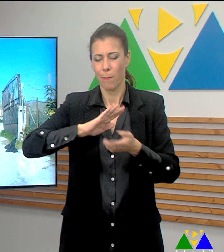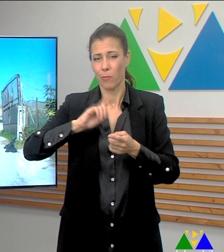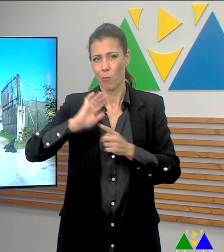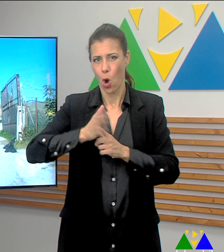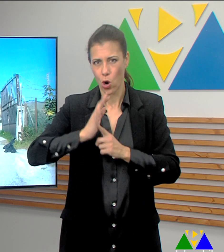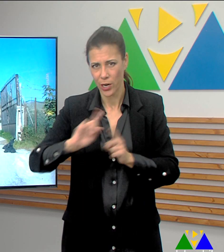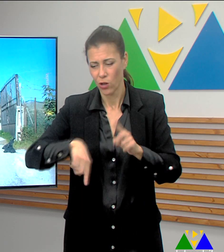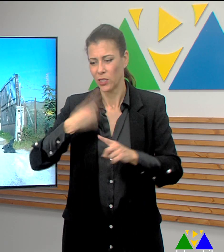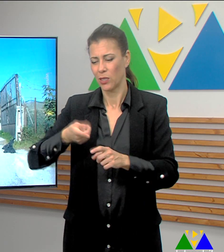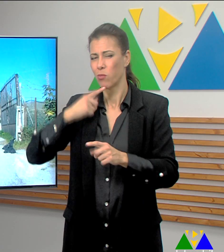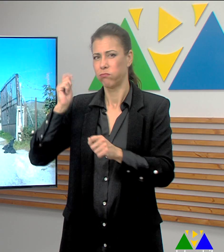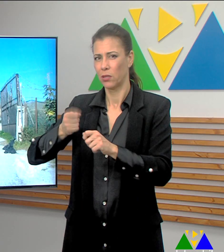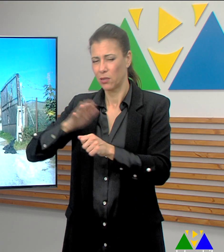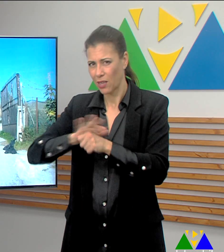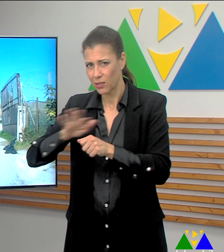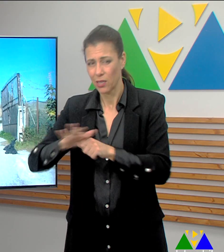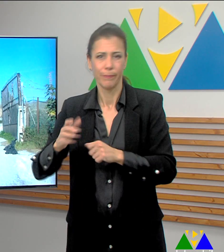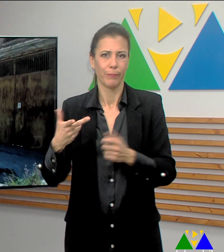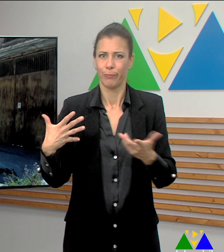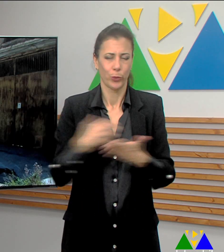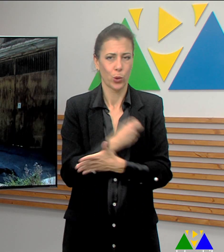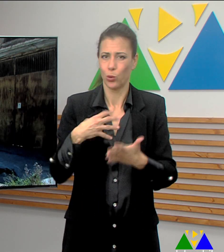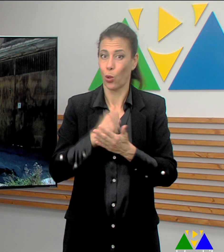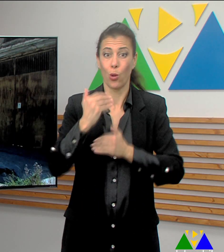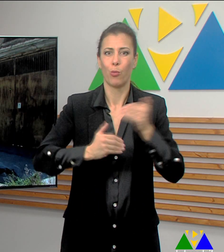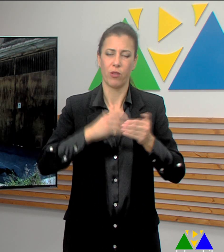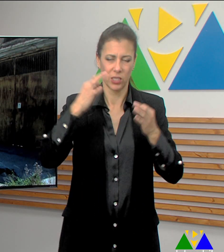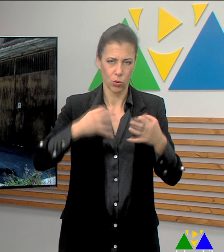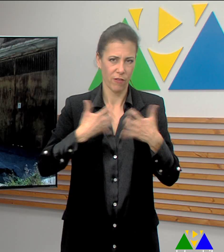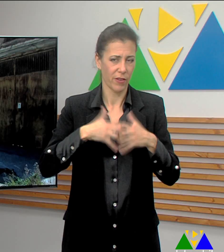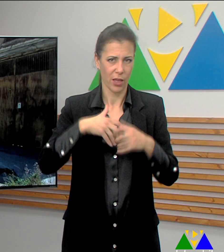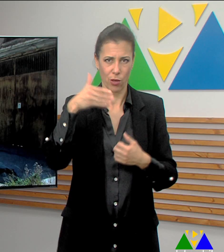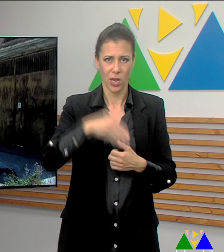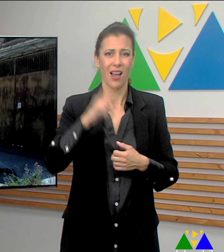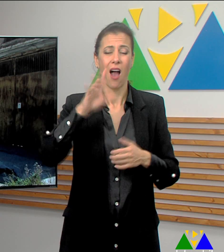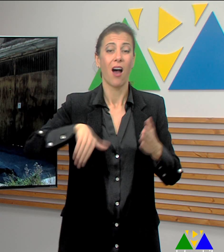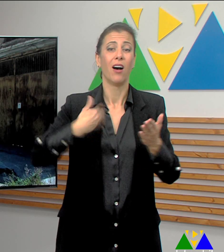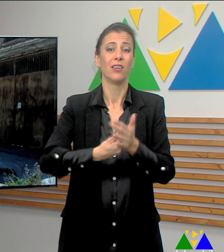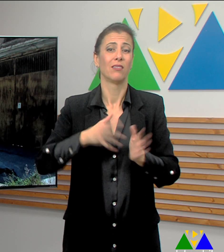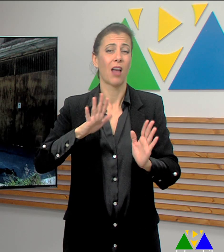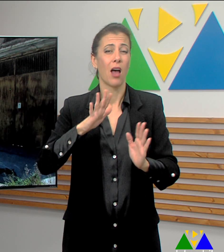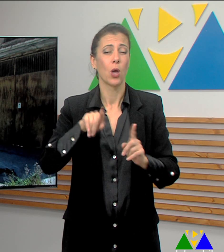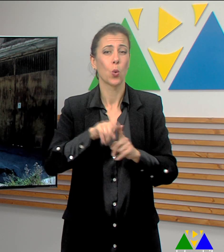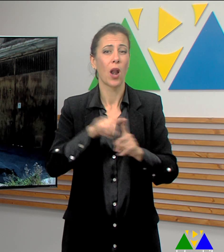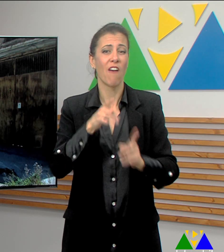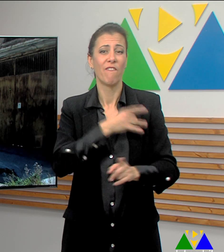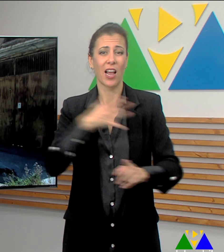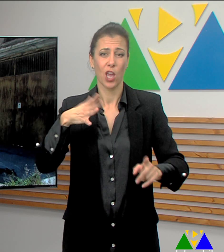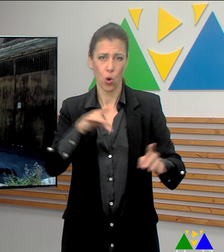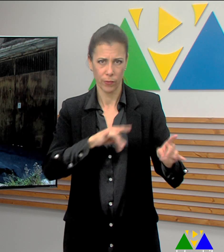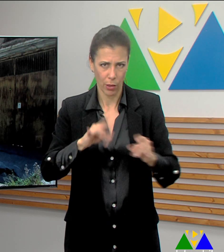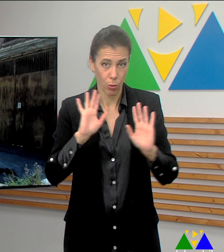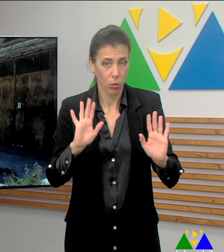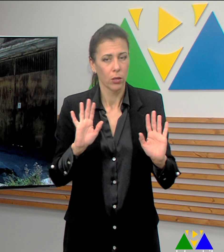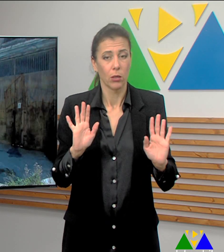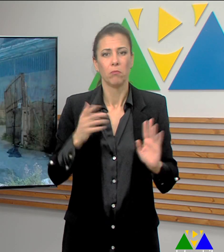las tachas, todo el proceso de fabricación hasta el blanqueo de azúcar. Yo creo que, hombre, o